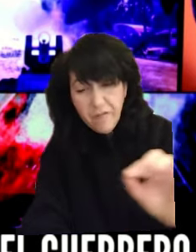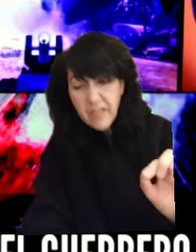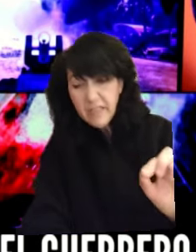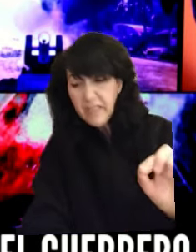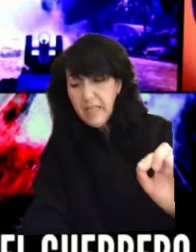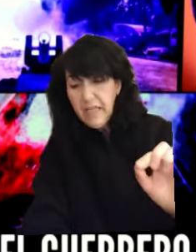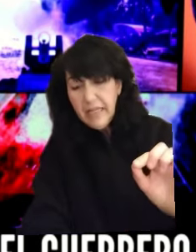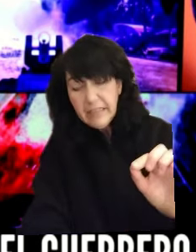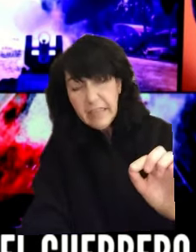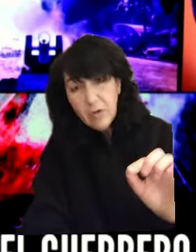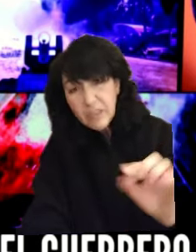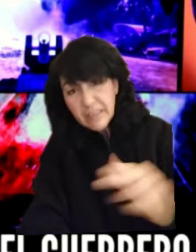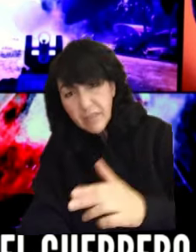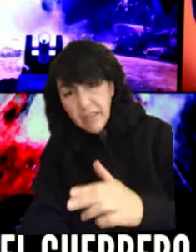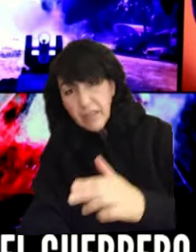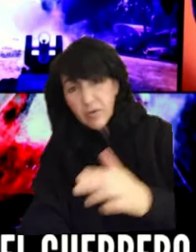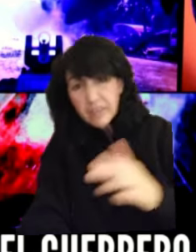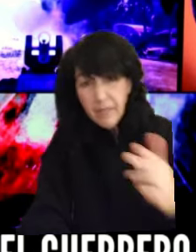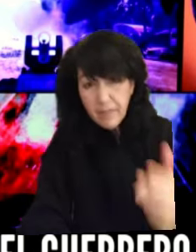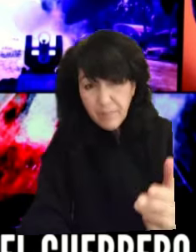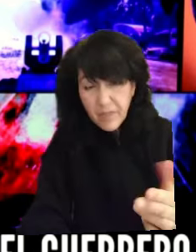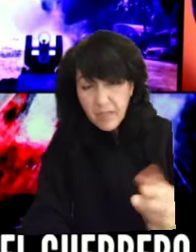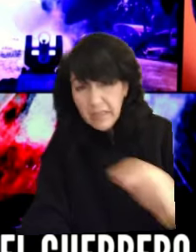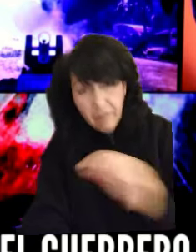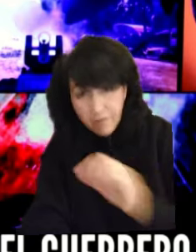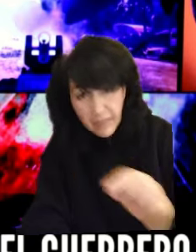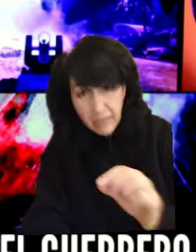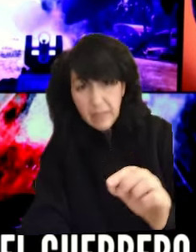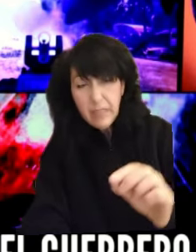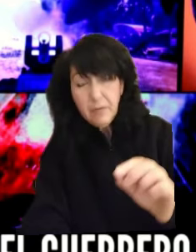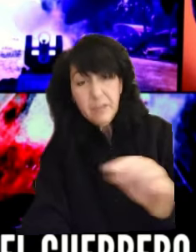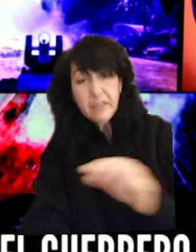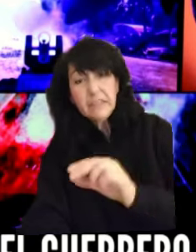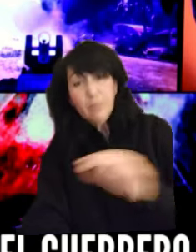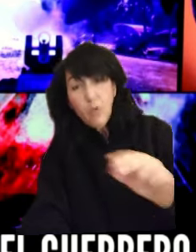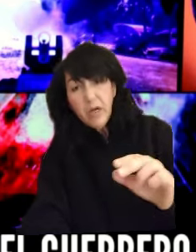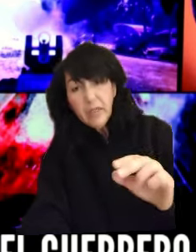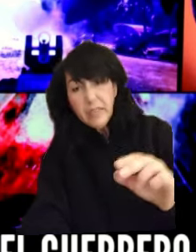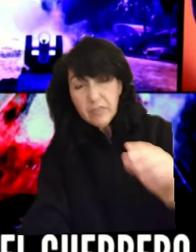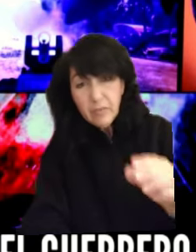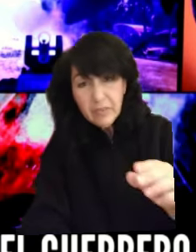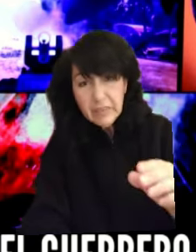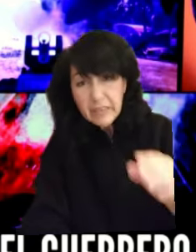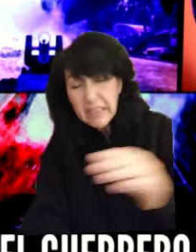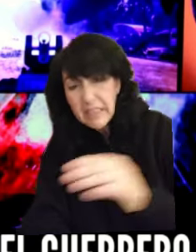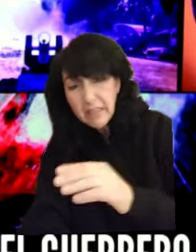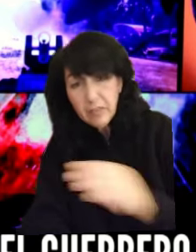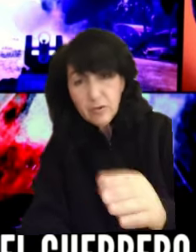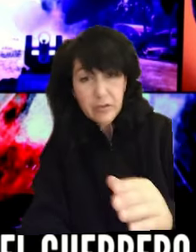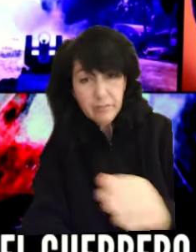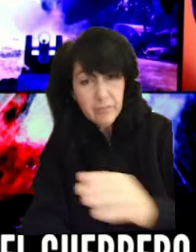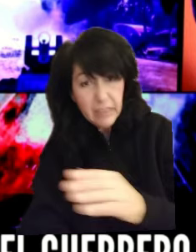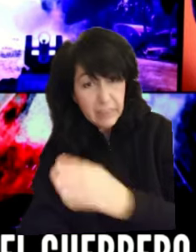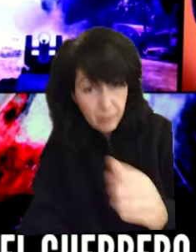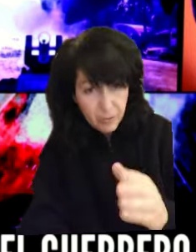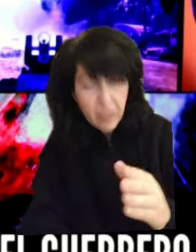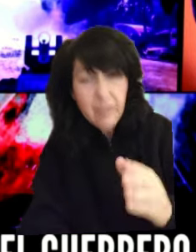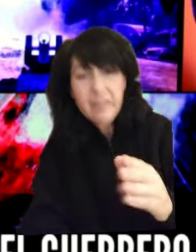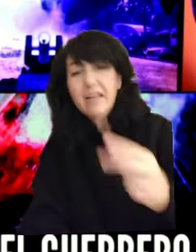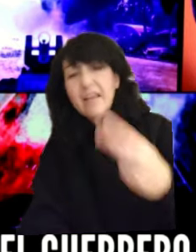muy fina entre lo que está bien y lo que está mal tan fina que a veces se desdibuja y ya no sabes quién de los dos